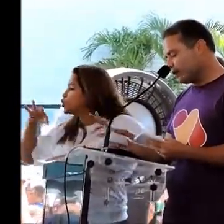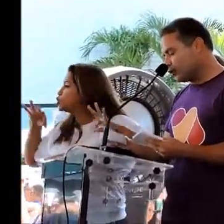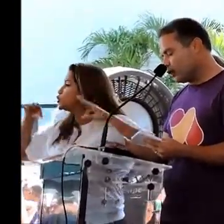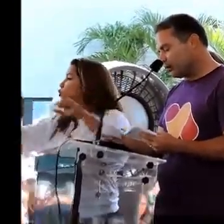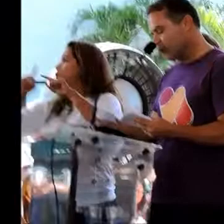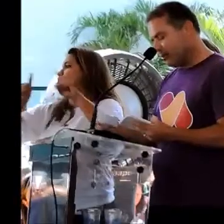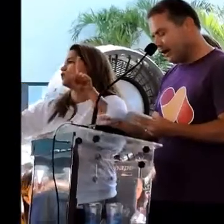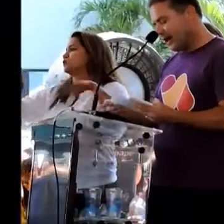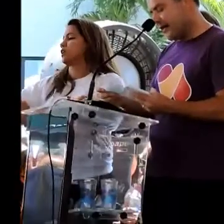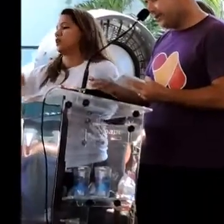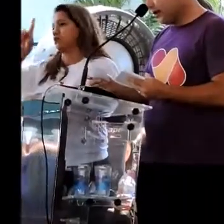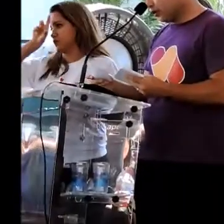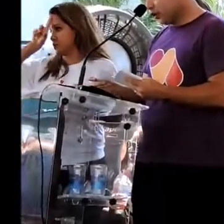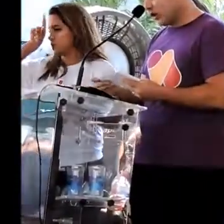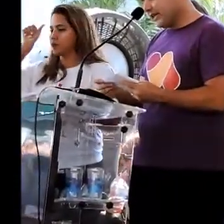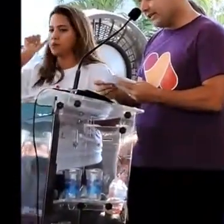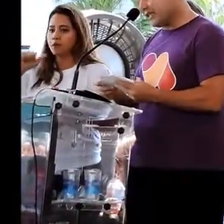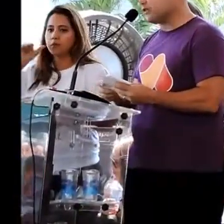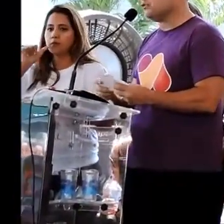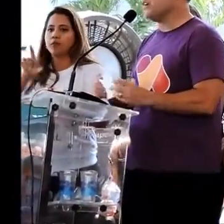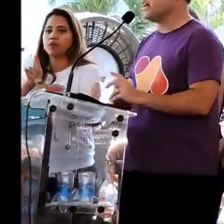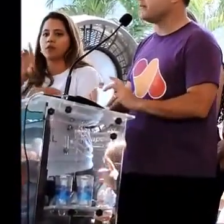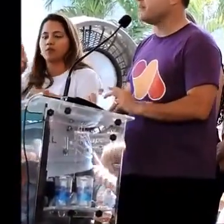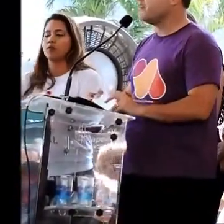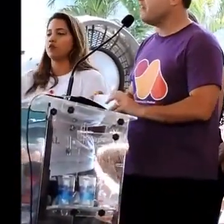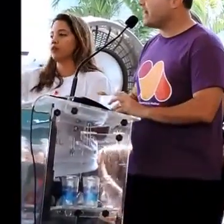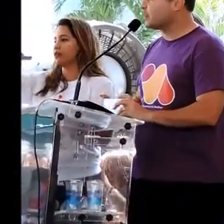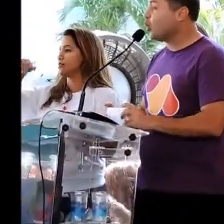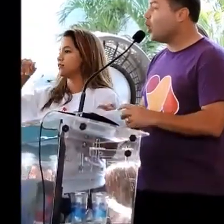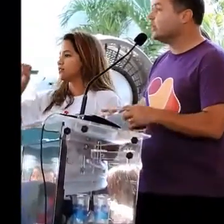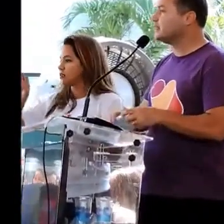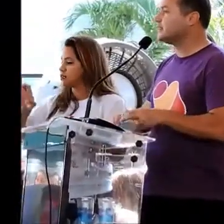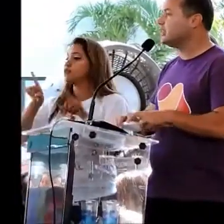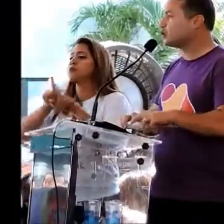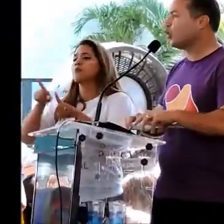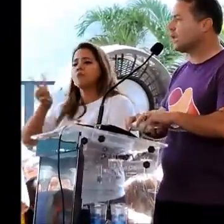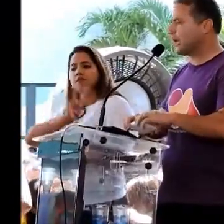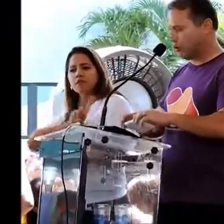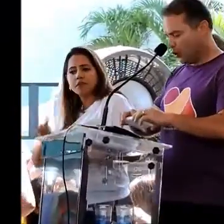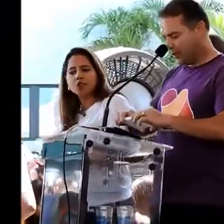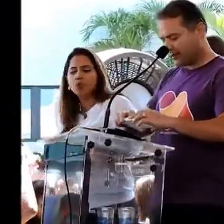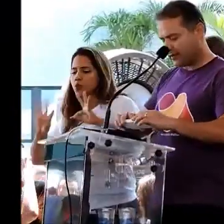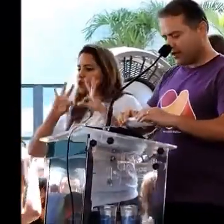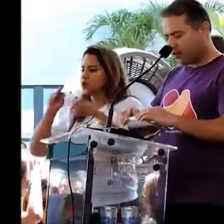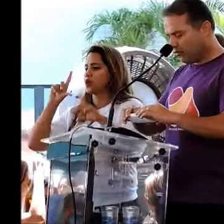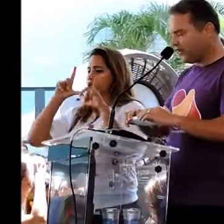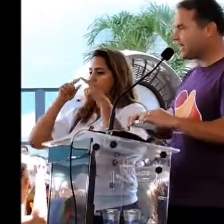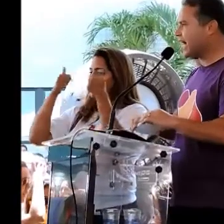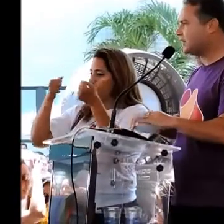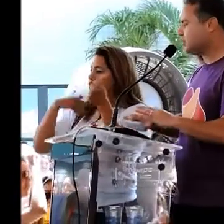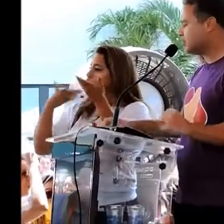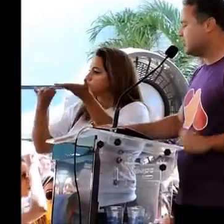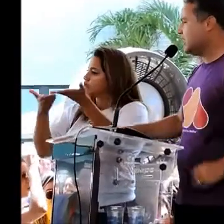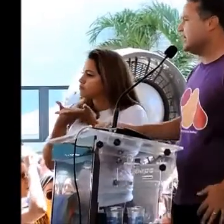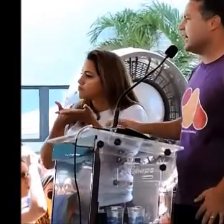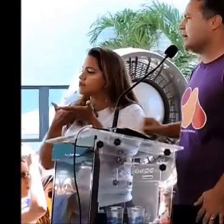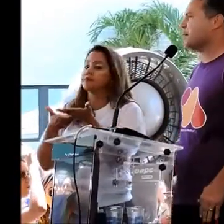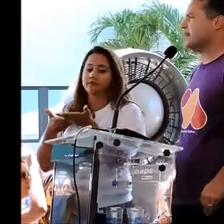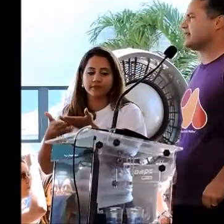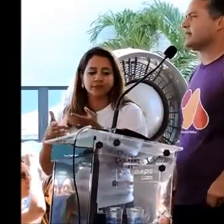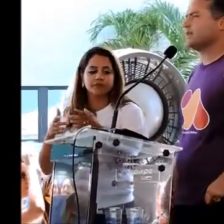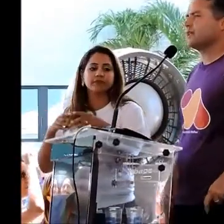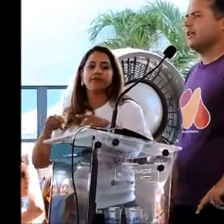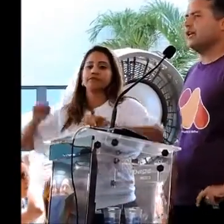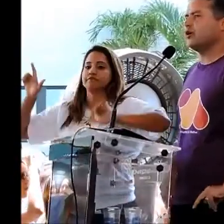os funcionários do Hospital da Mulher, doutora Nise da Silveira, vereadores de toda Alagoas, convidados e